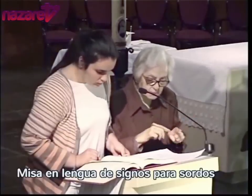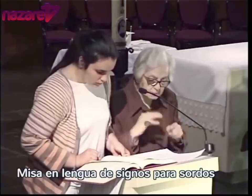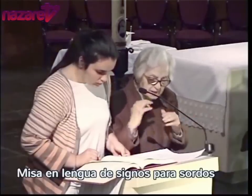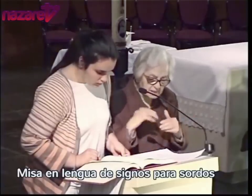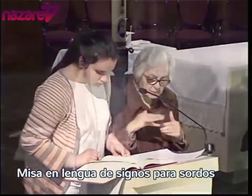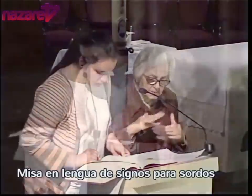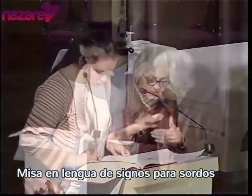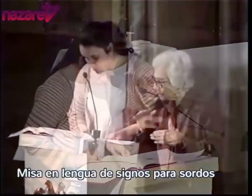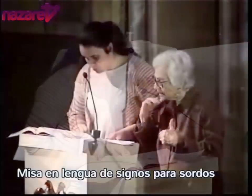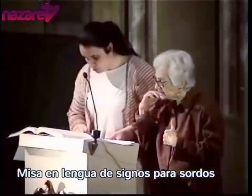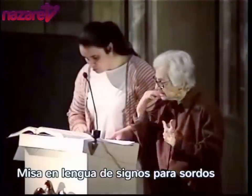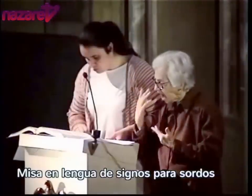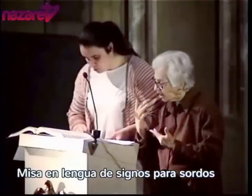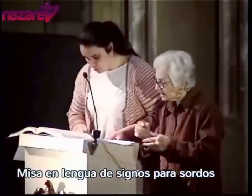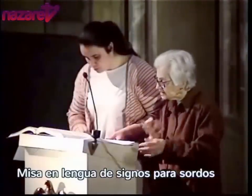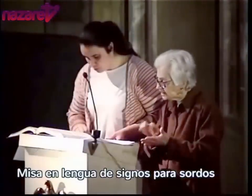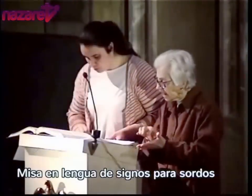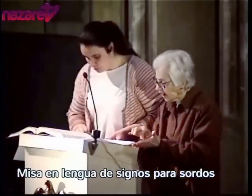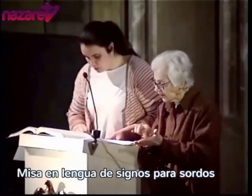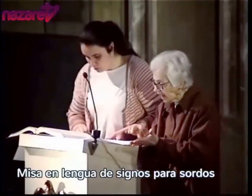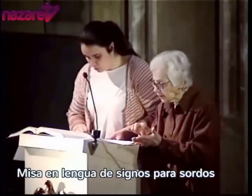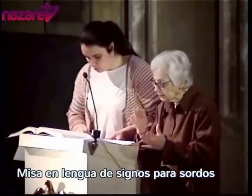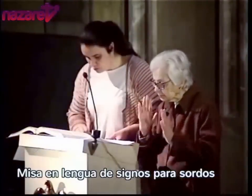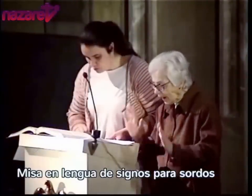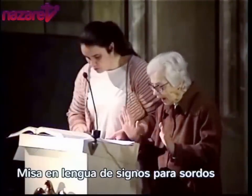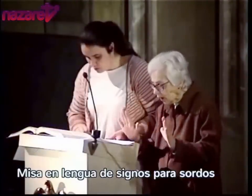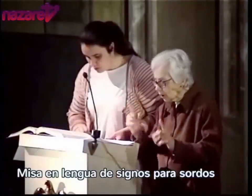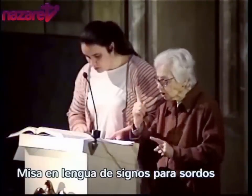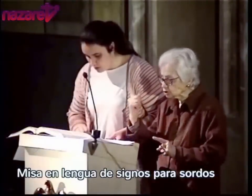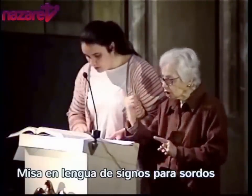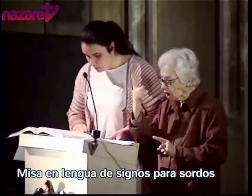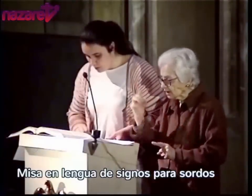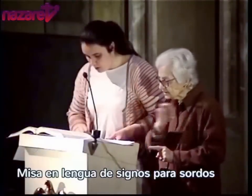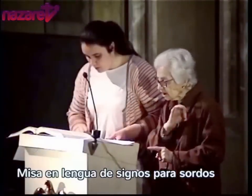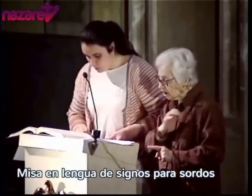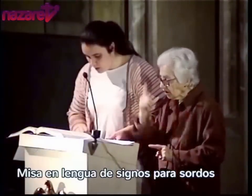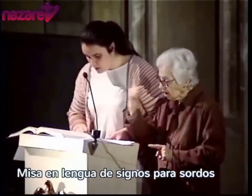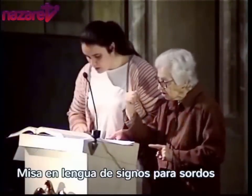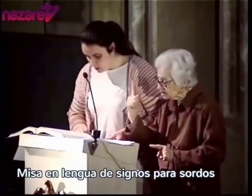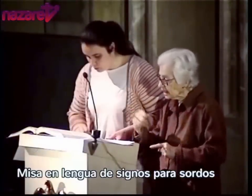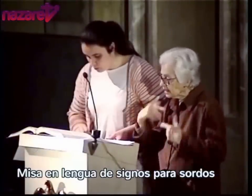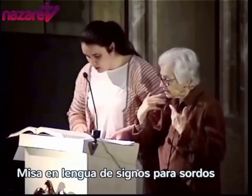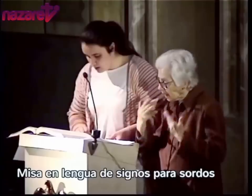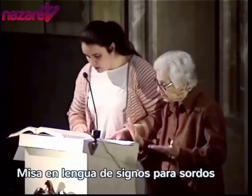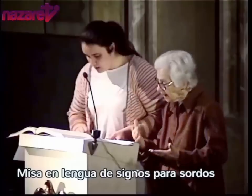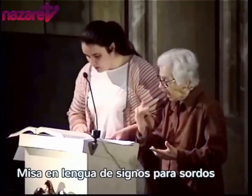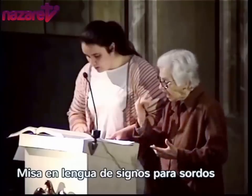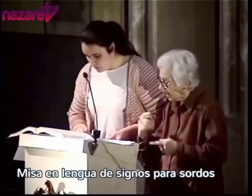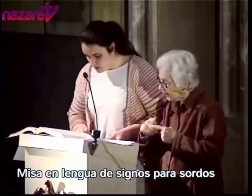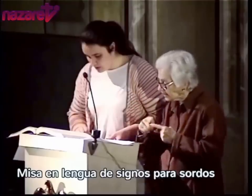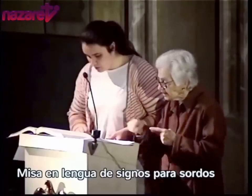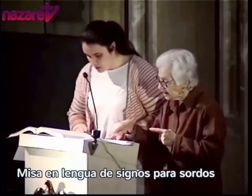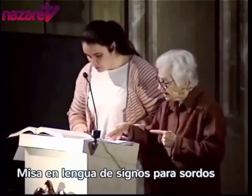de actuaciones, pero un mismo Dios que obra todo en todos. Pero a cada cual se le otorga